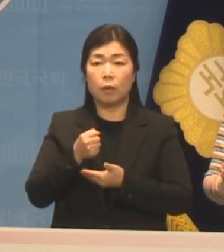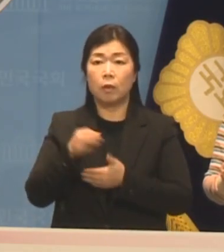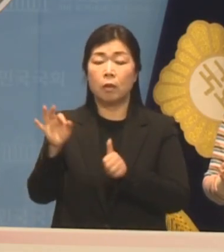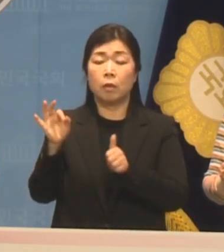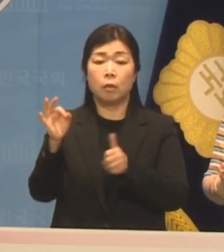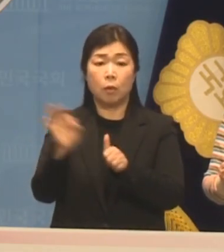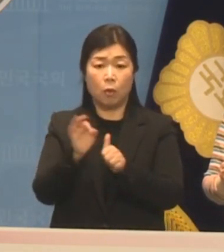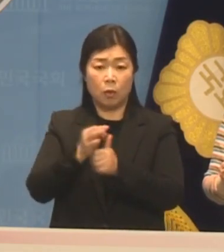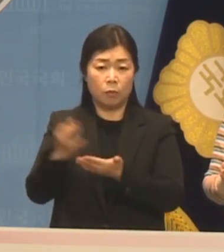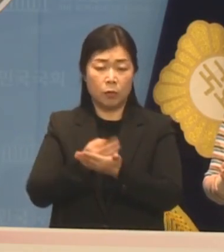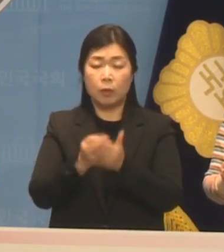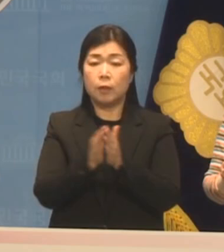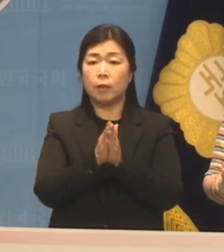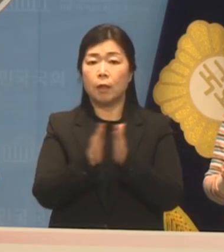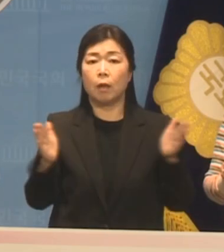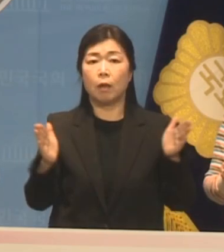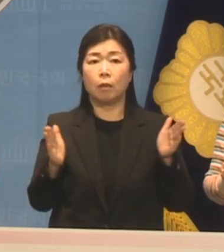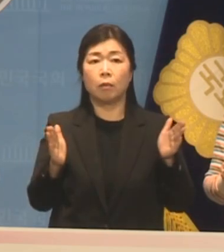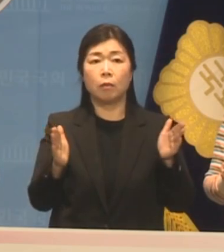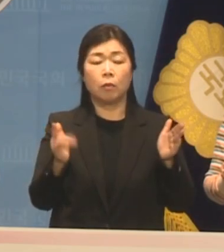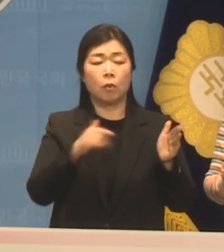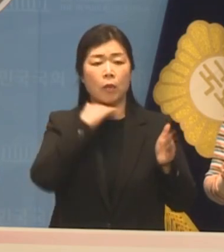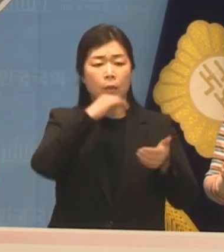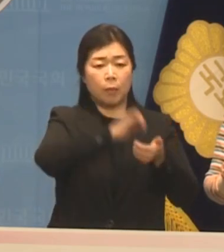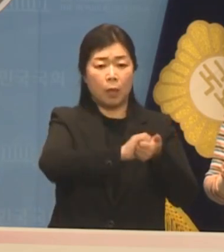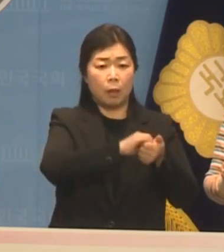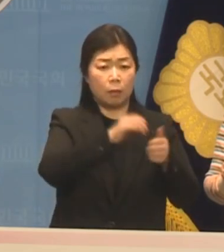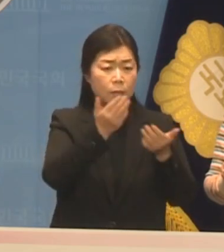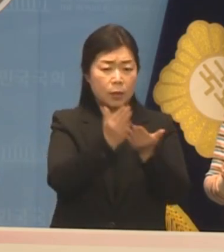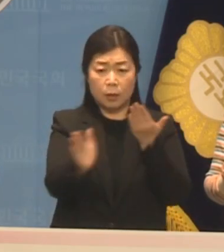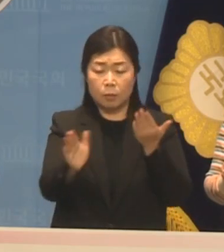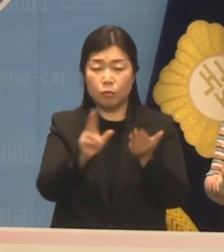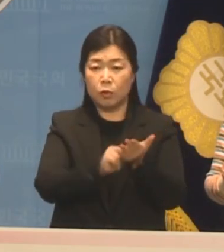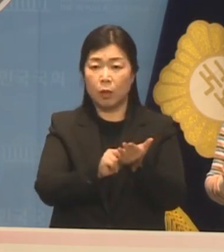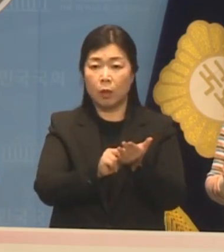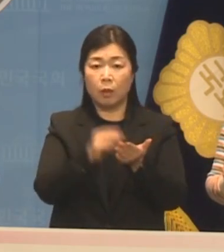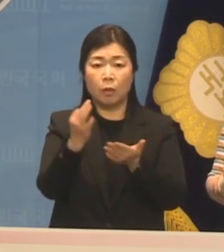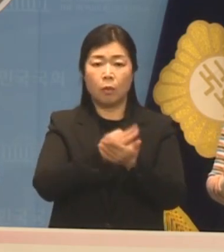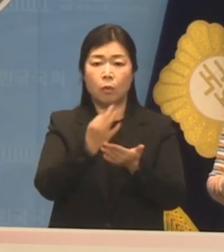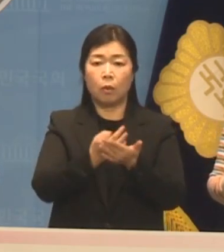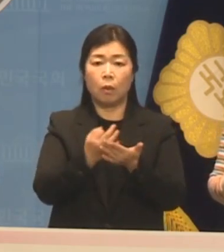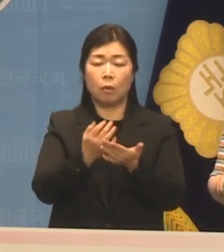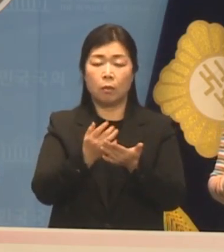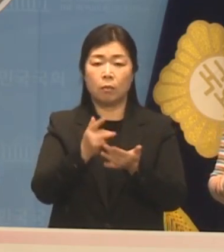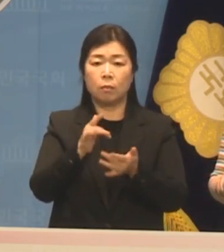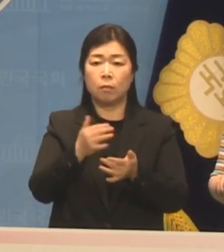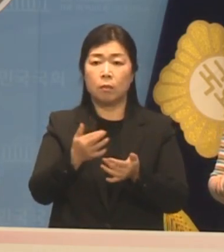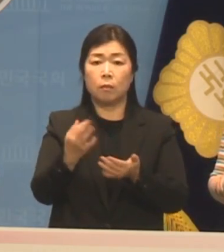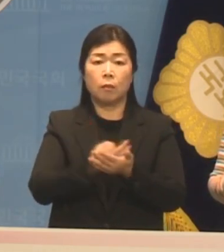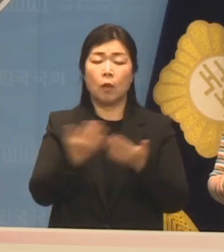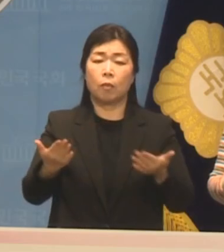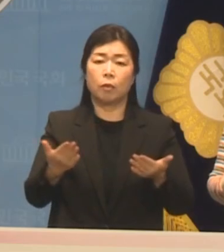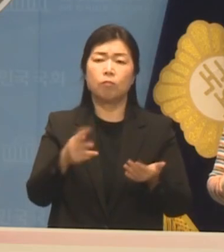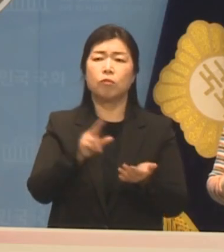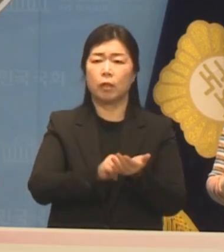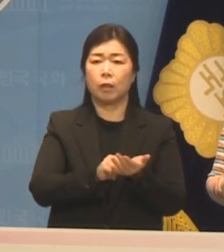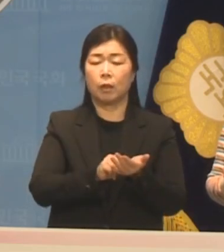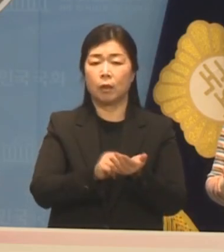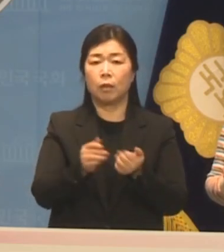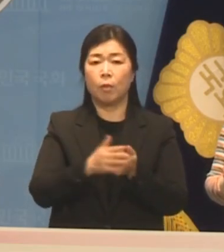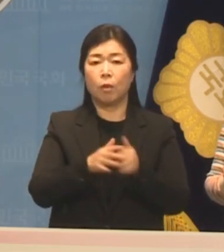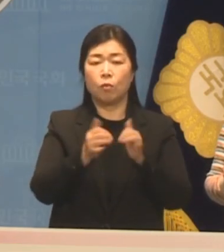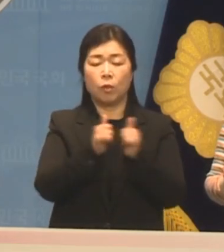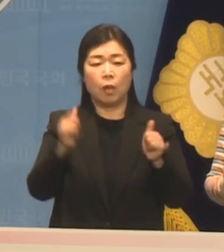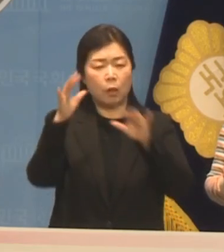수령과 정년의 불일치 문제를 해결하고 소득 공백 문제를 해결하기 위해서 국민 동의 청원에 나섭니다.